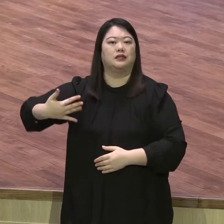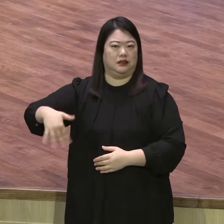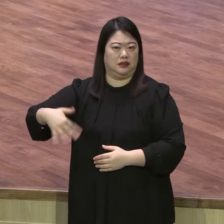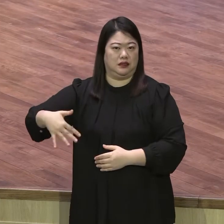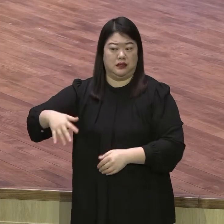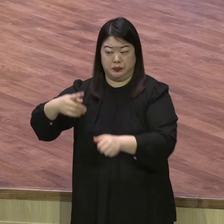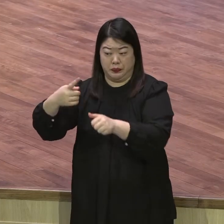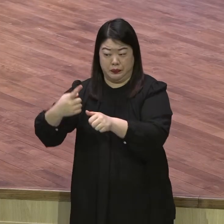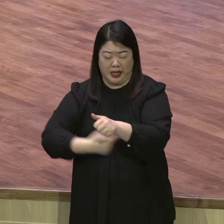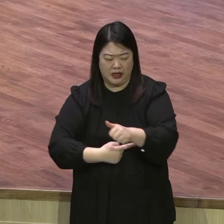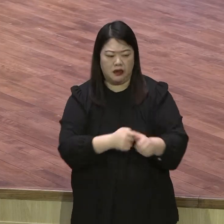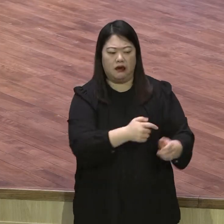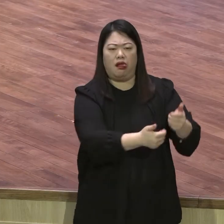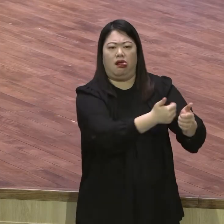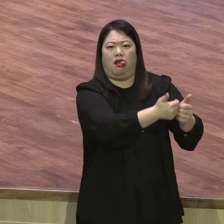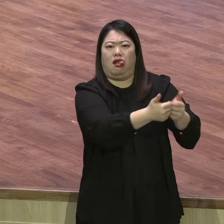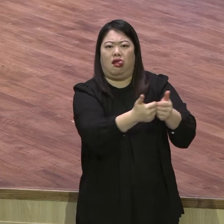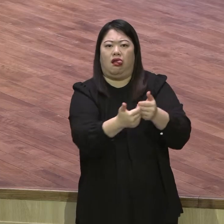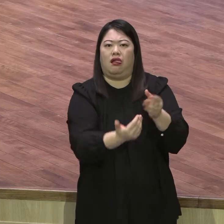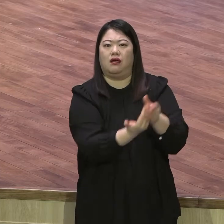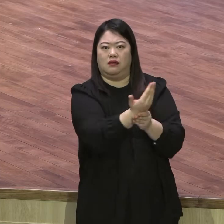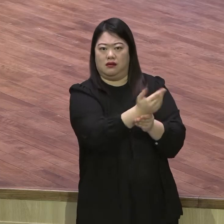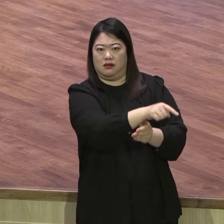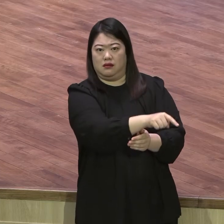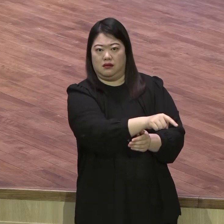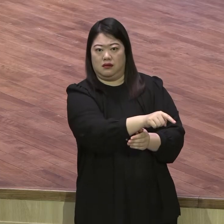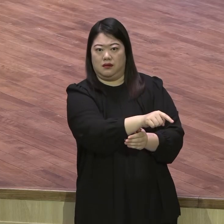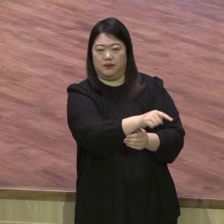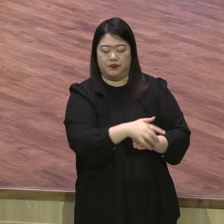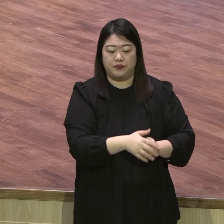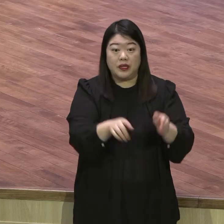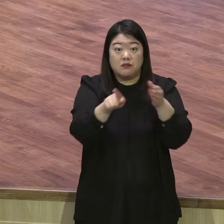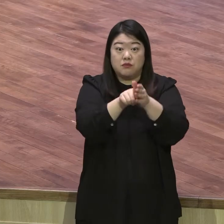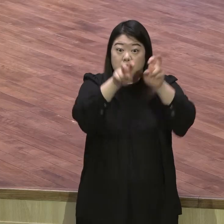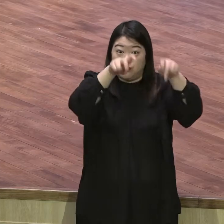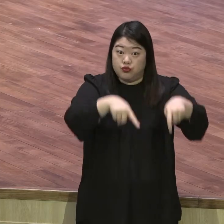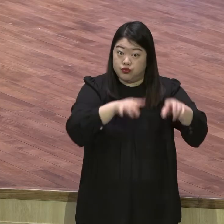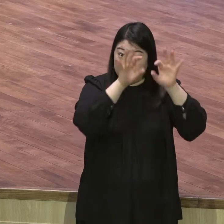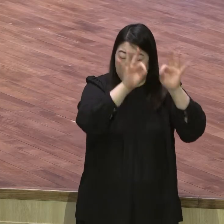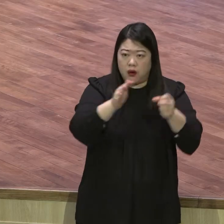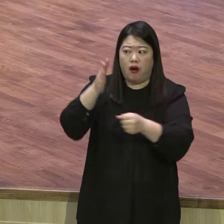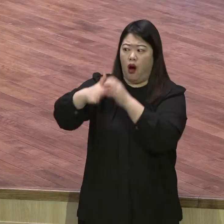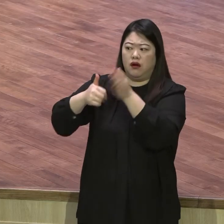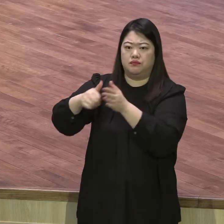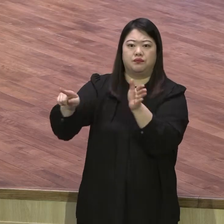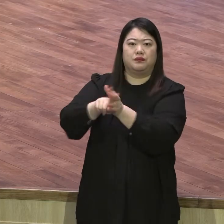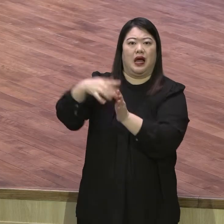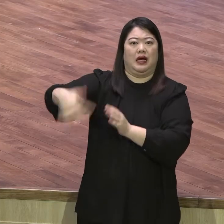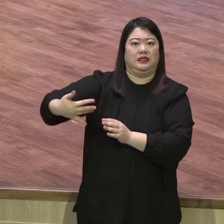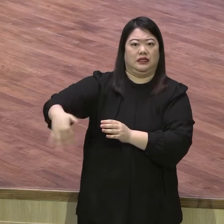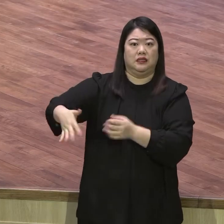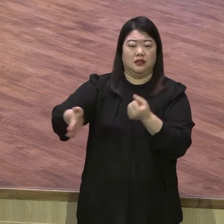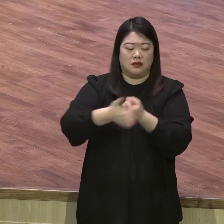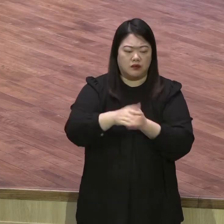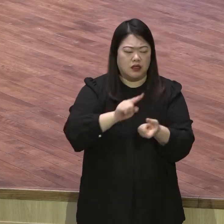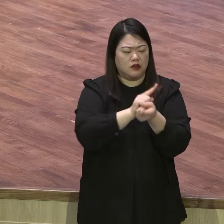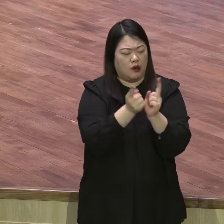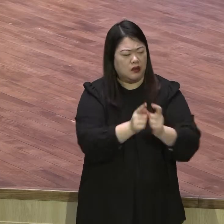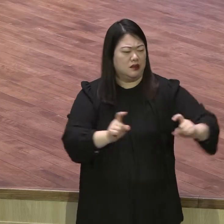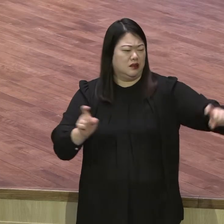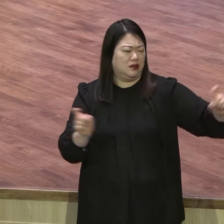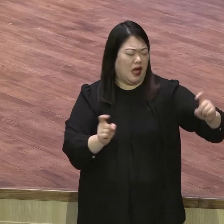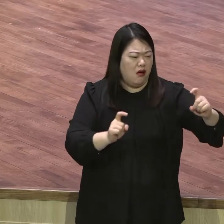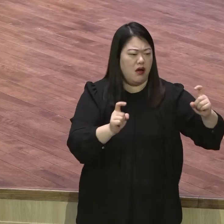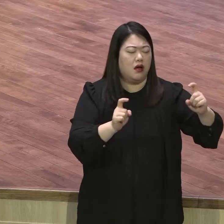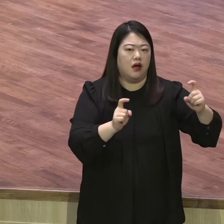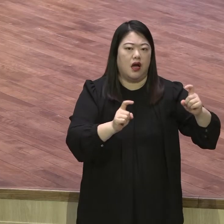관계가 회복되지 못해서 그래요. 그래서 불신자들은요, 전부 자기 중심이에요. 자기 삼정이잖아요. 그래서 뭐 서로 싸우고 좋을